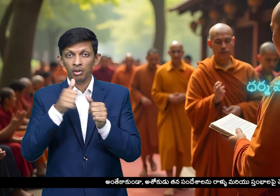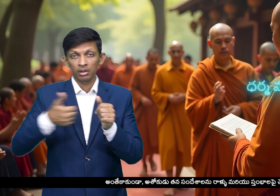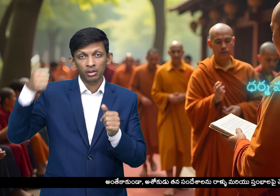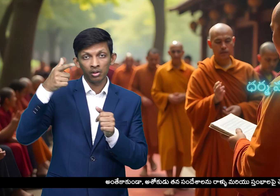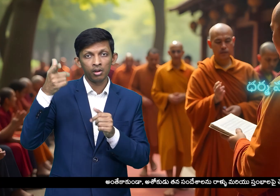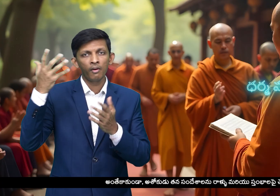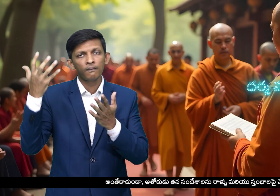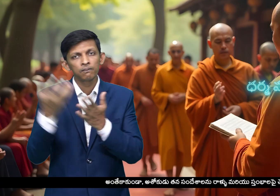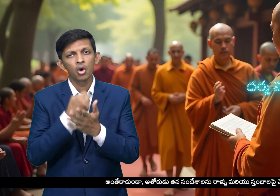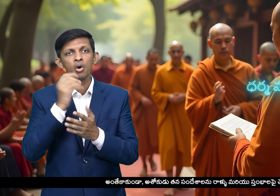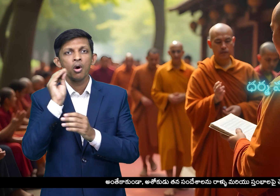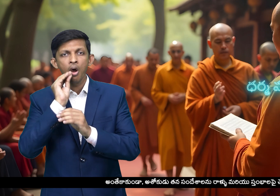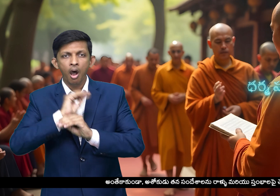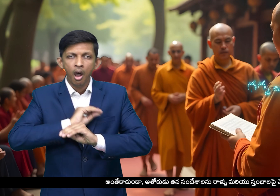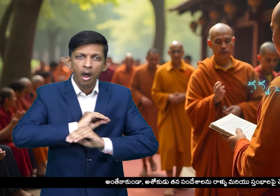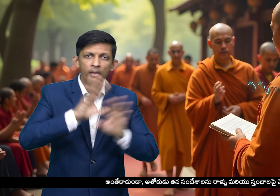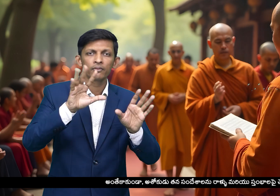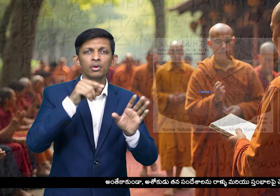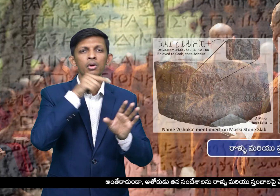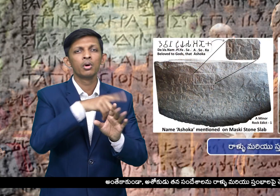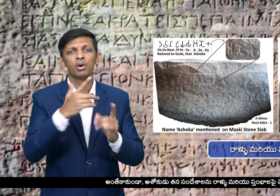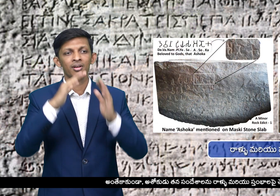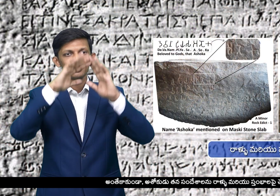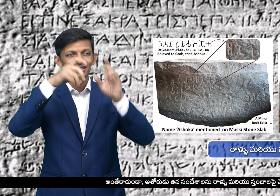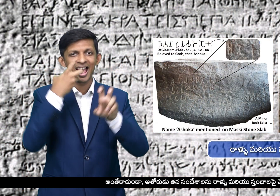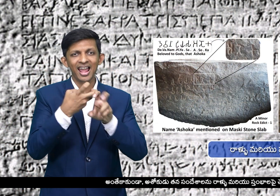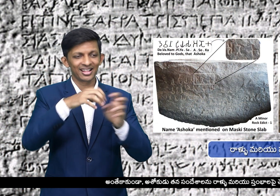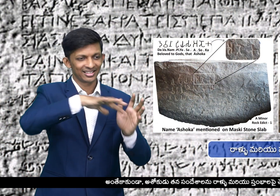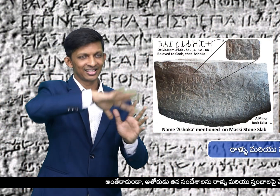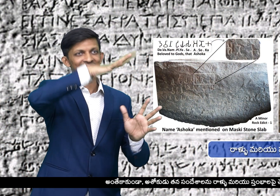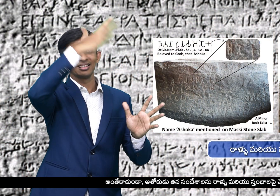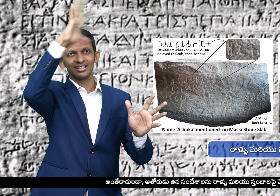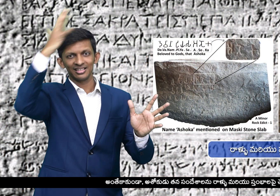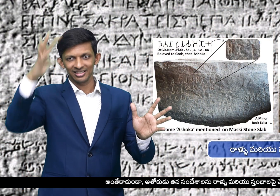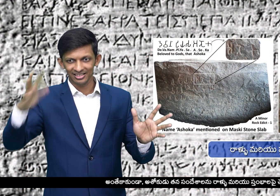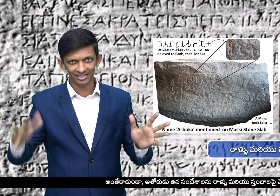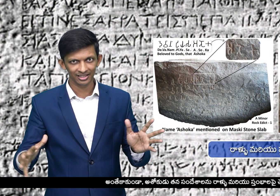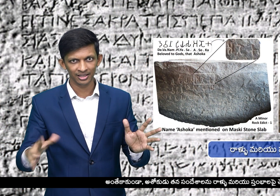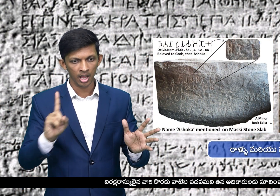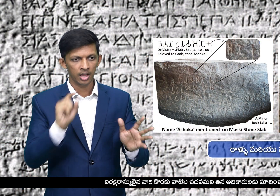అంతేకాకుండా అశోకుడు తన సందేశాలను రాళ్ళు మరియు స్తంభాలపై చెక్కి